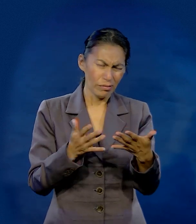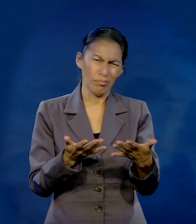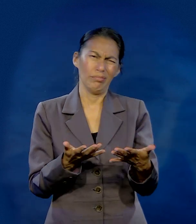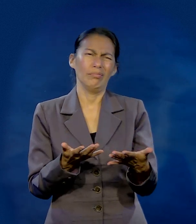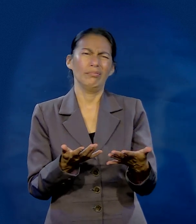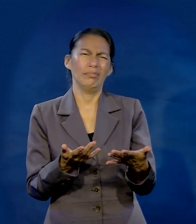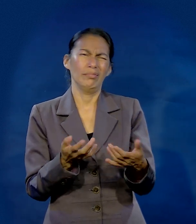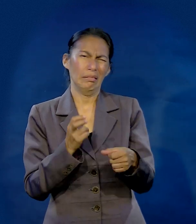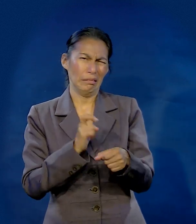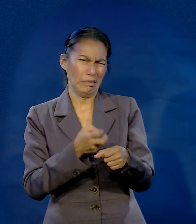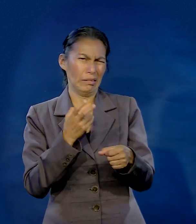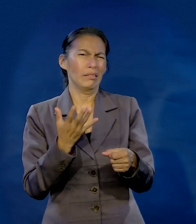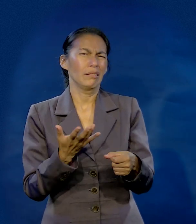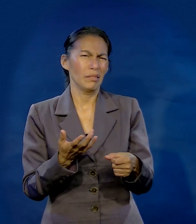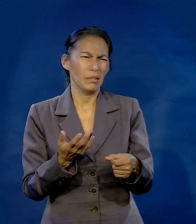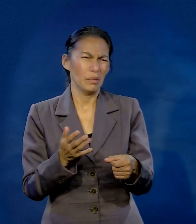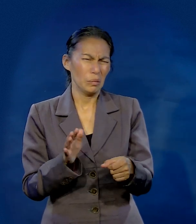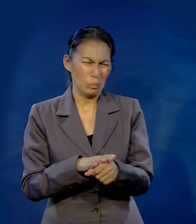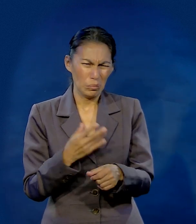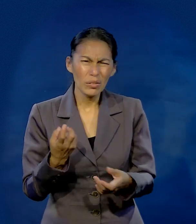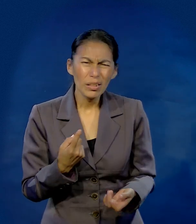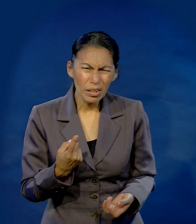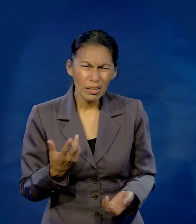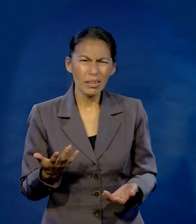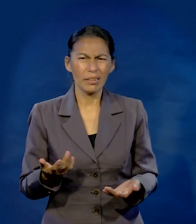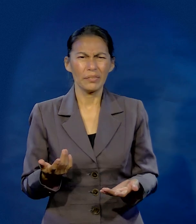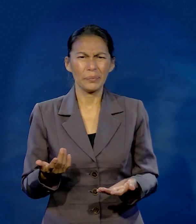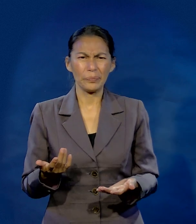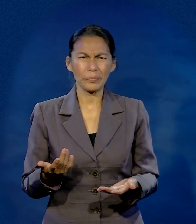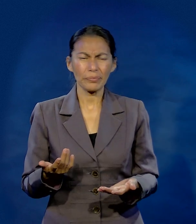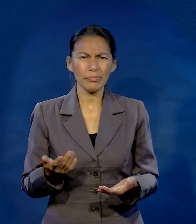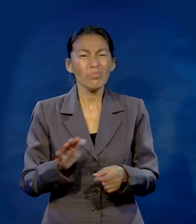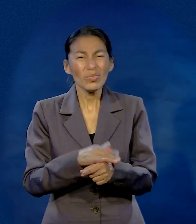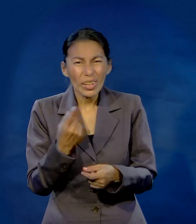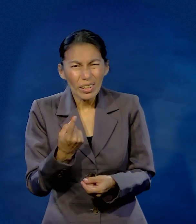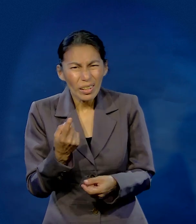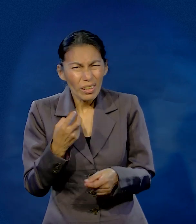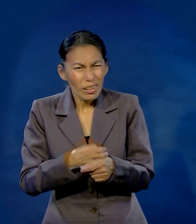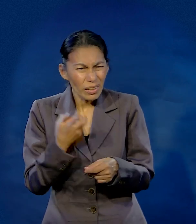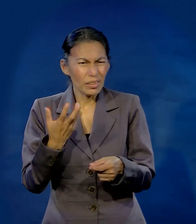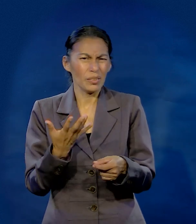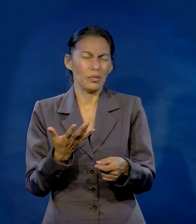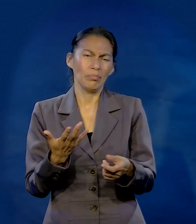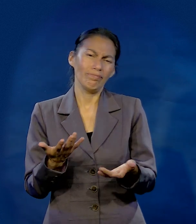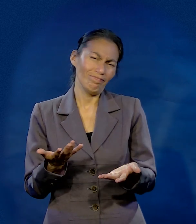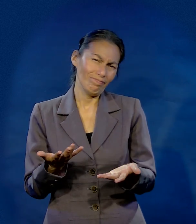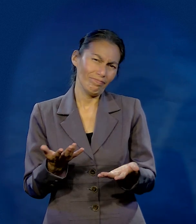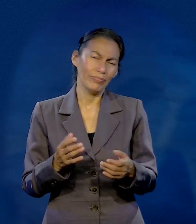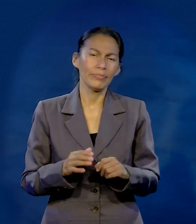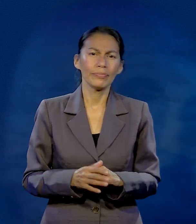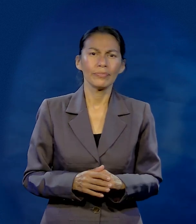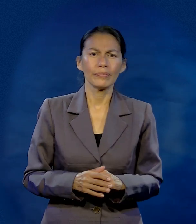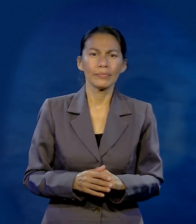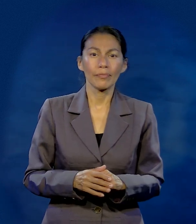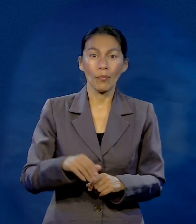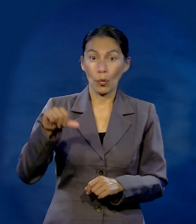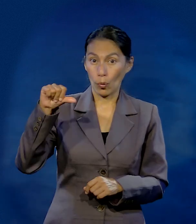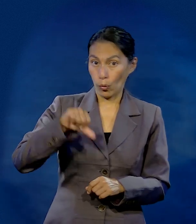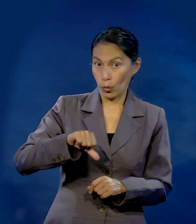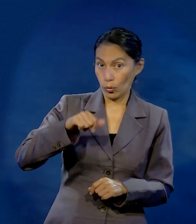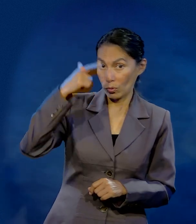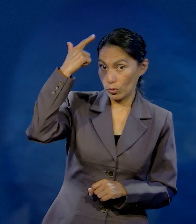conmigo versículo 20 pero Dios le dijo necio